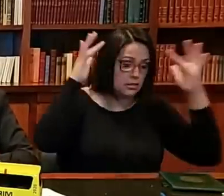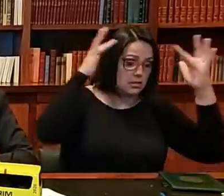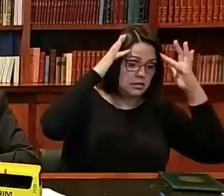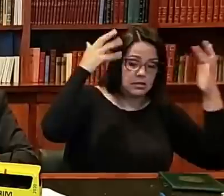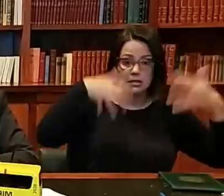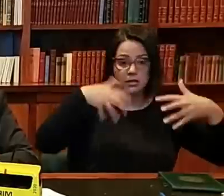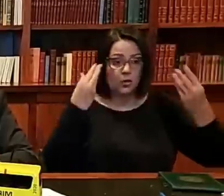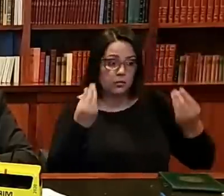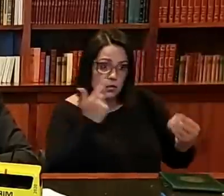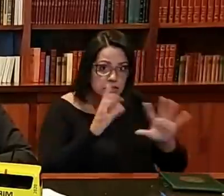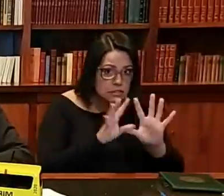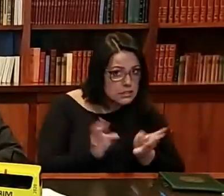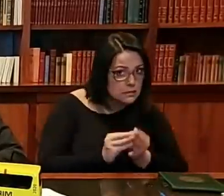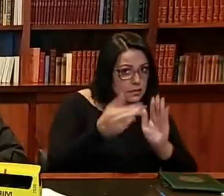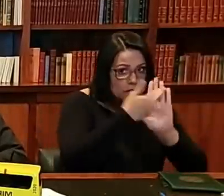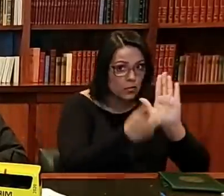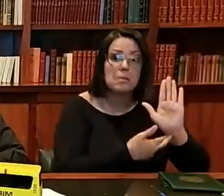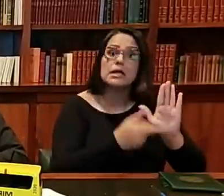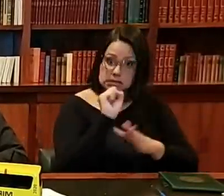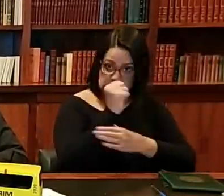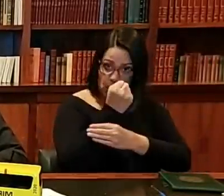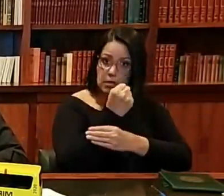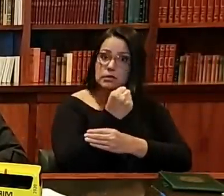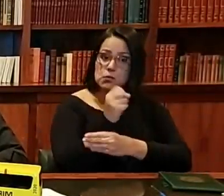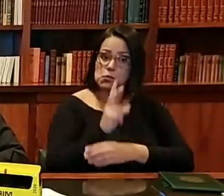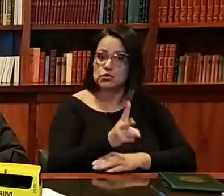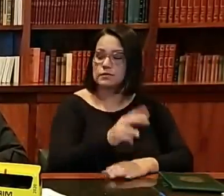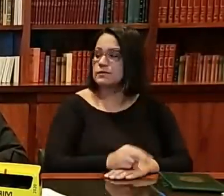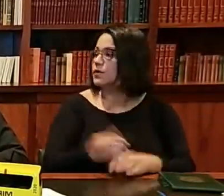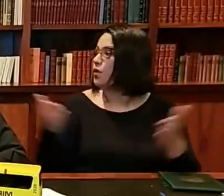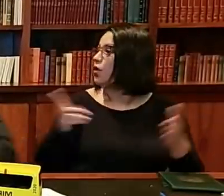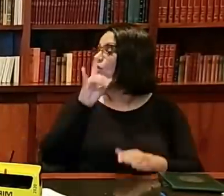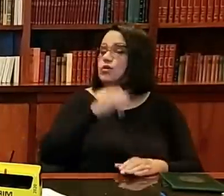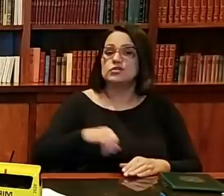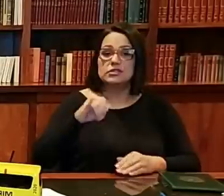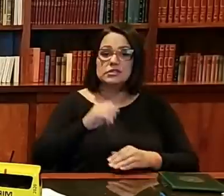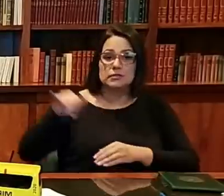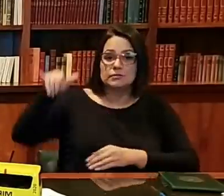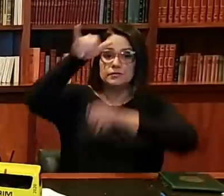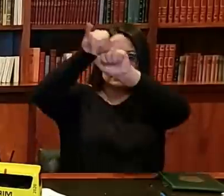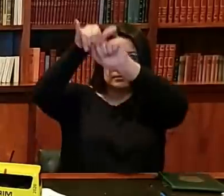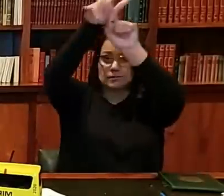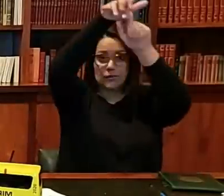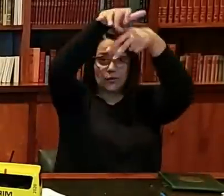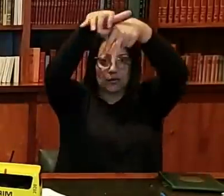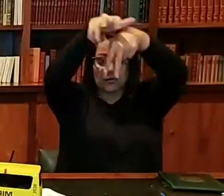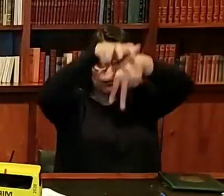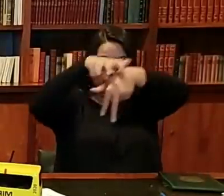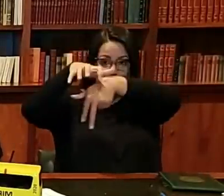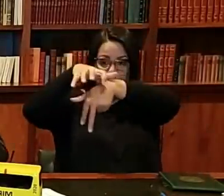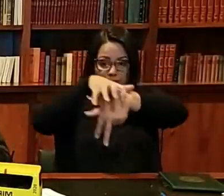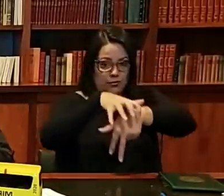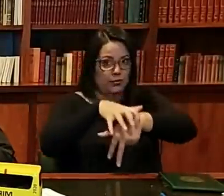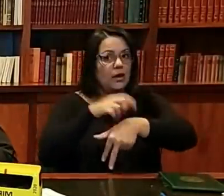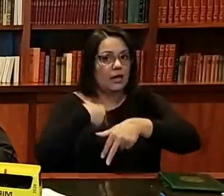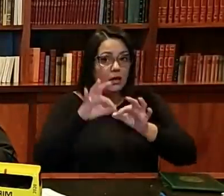simplificou, mas a segurança de voo é mantida. Marcão, hoje é o dia do paraquedista. Isso. Eu saltava um pouquinho abaixo, em